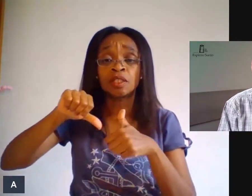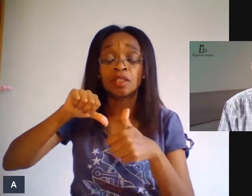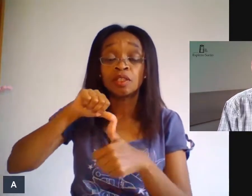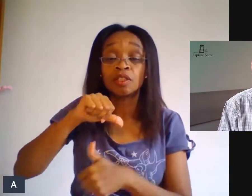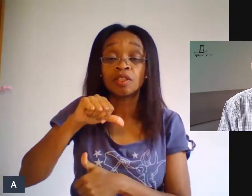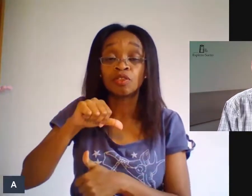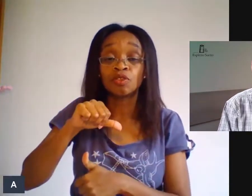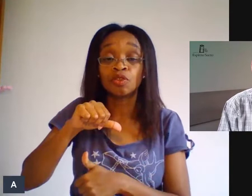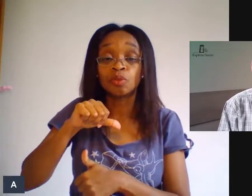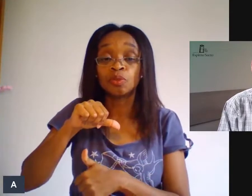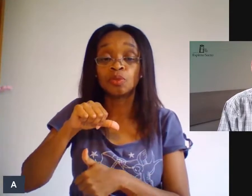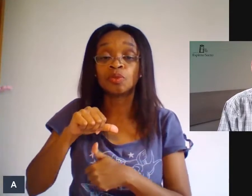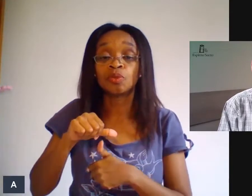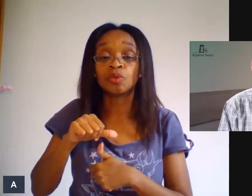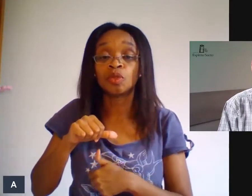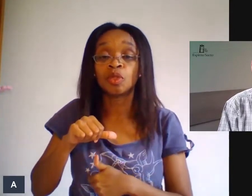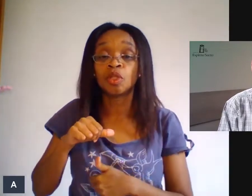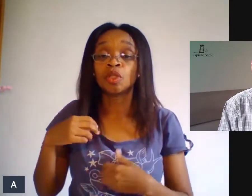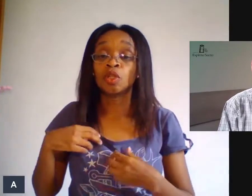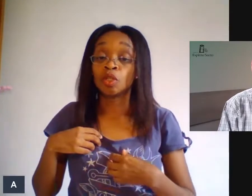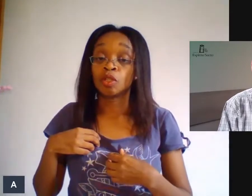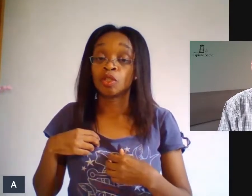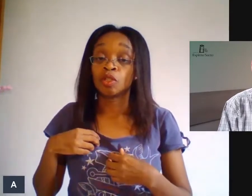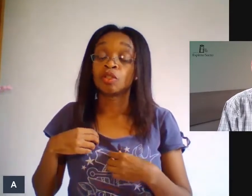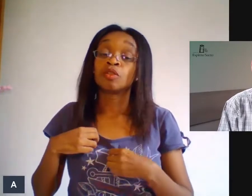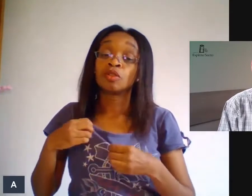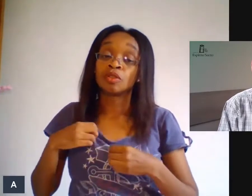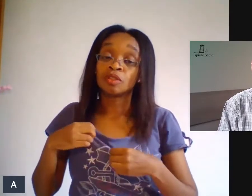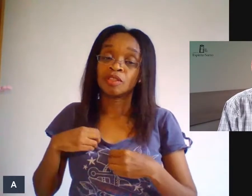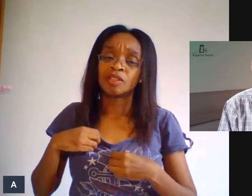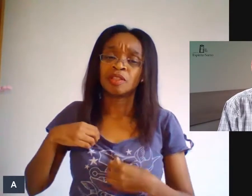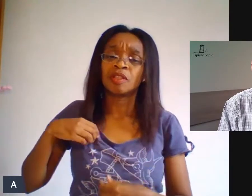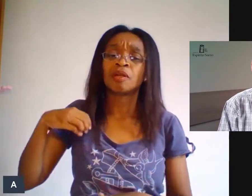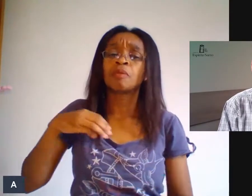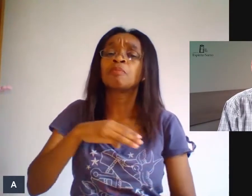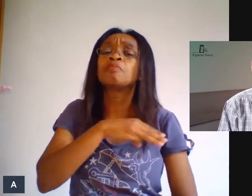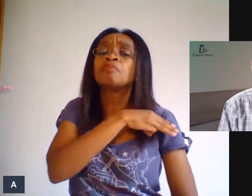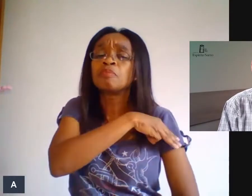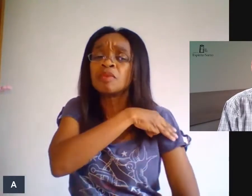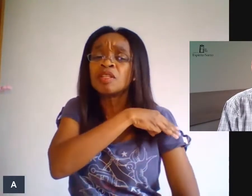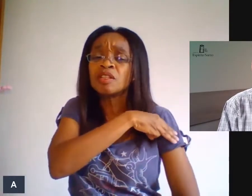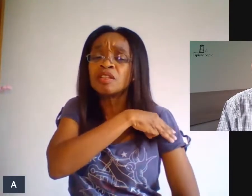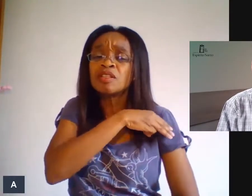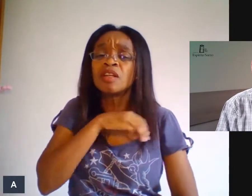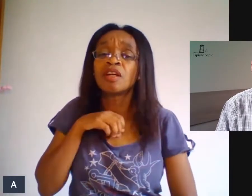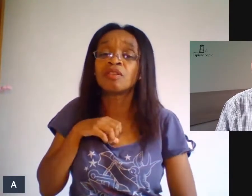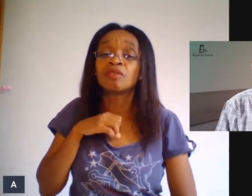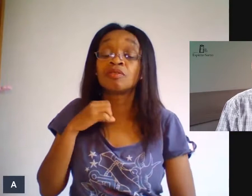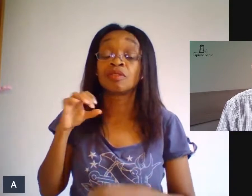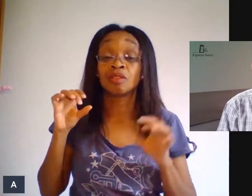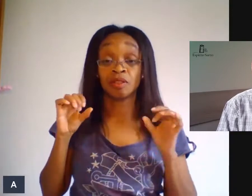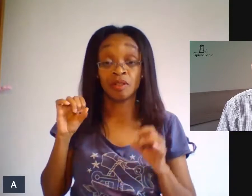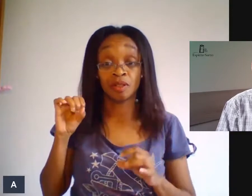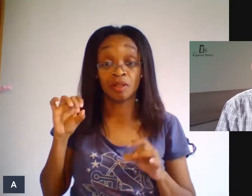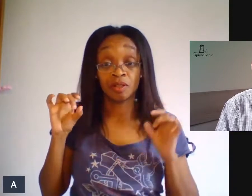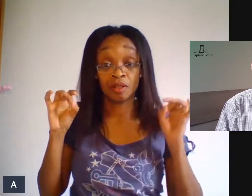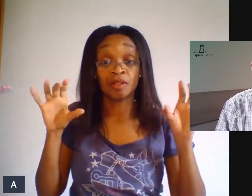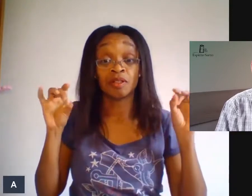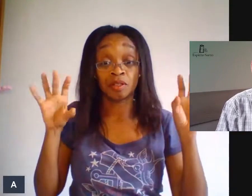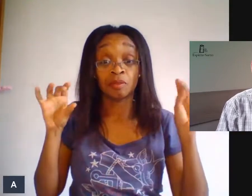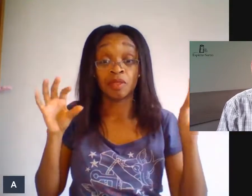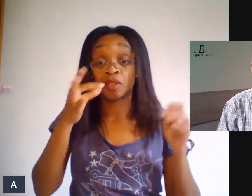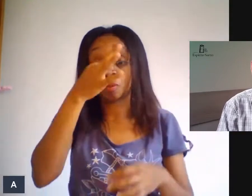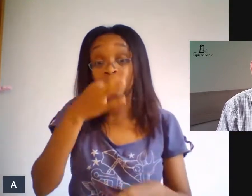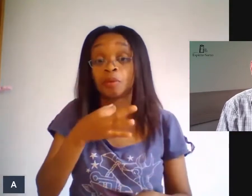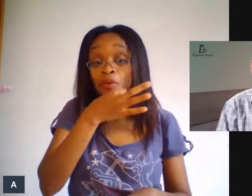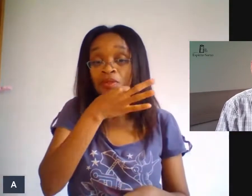extraordinário da comunhão, quando eu fui convidado para ser ministro da Eucaristia, melhor dizendo, aí eu todo eufórico depois